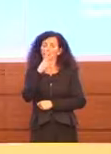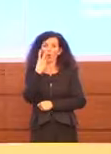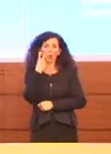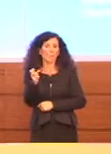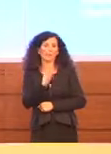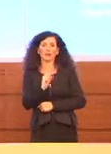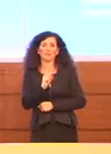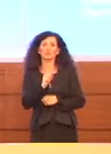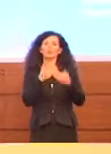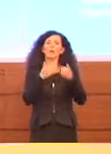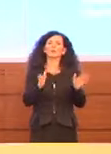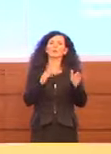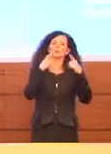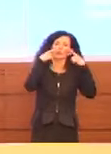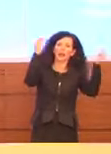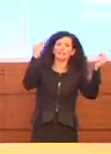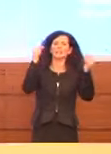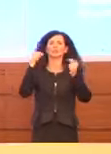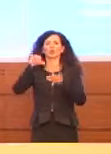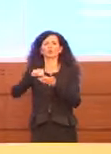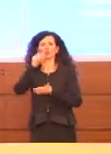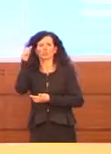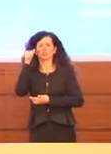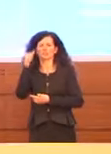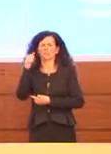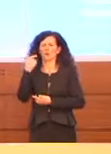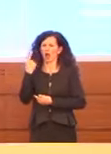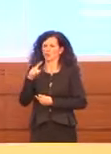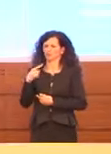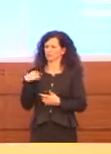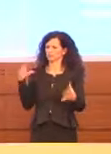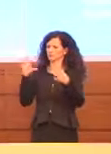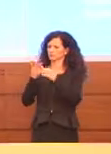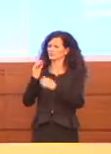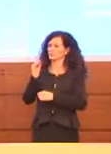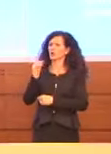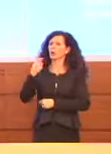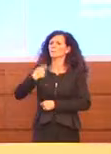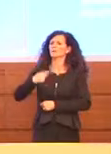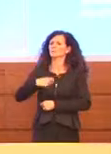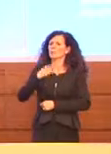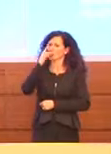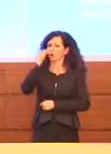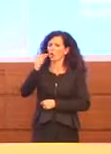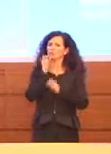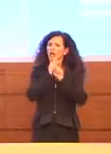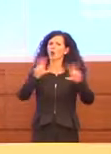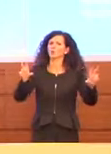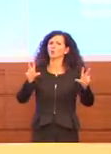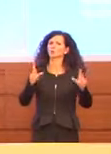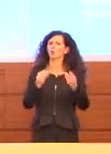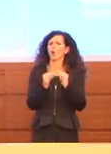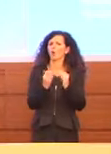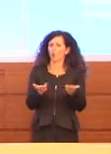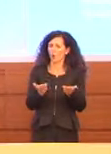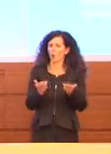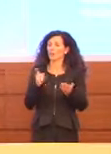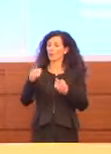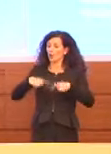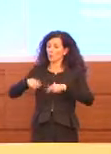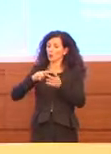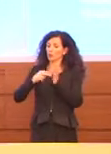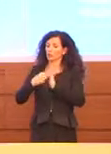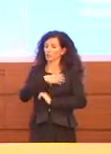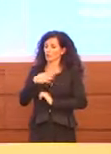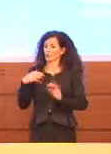quindi vorrei capire da dove nasce l'annuncio del presidente conte se c'è un riscontro anche nel comitato grazie